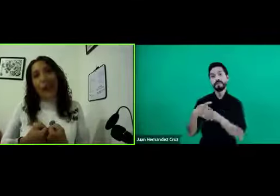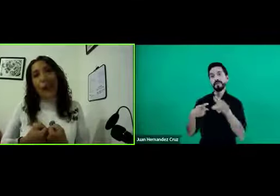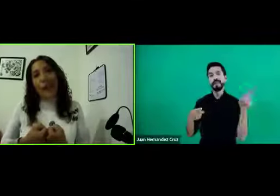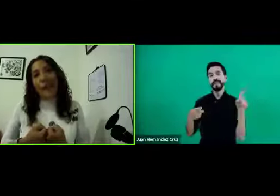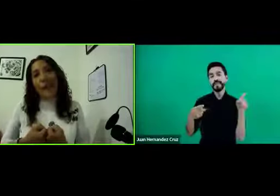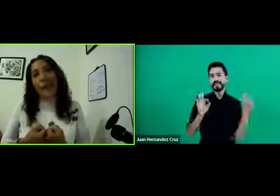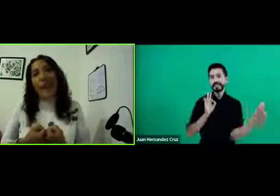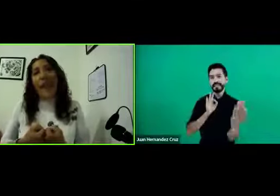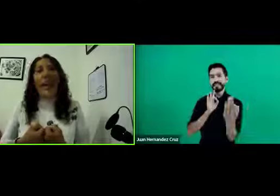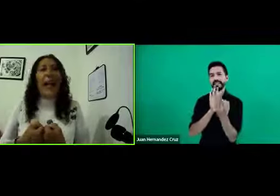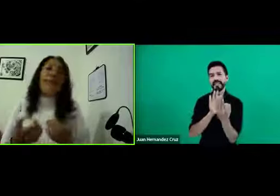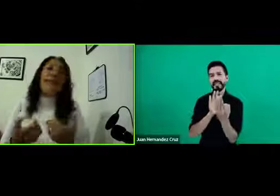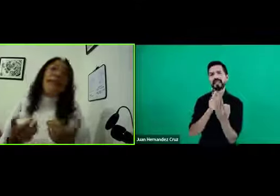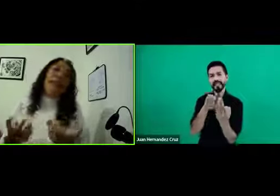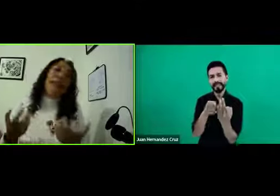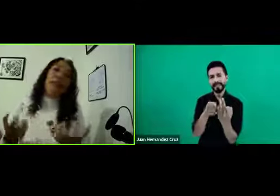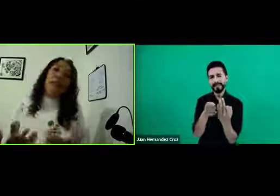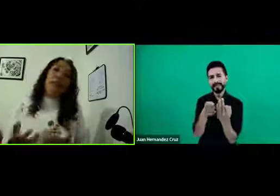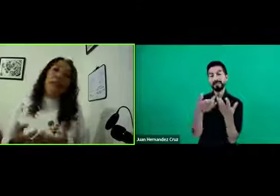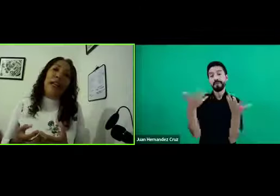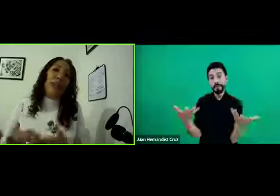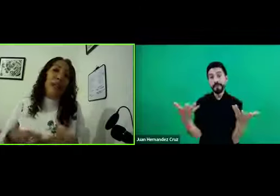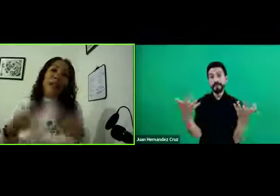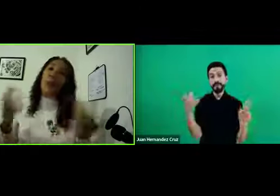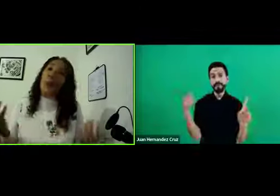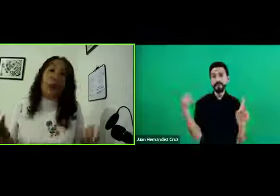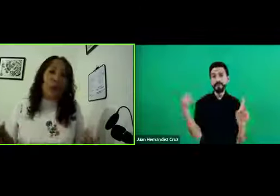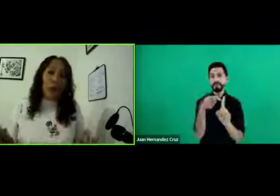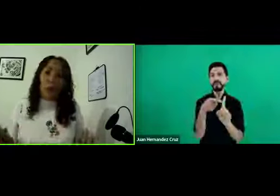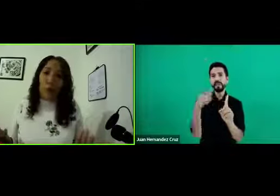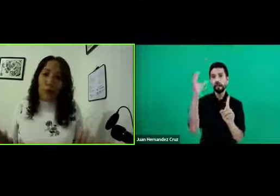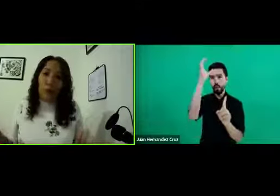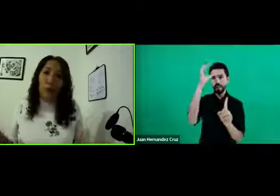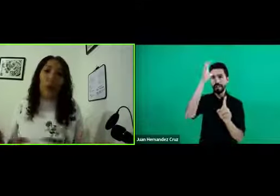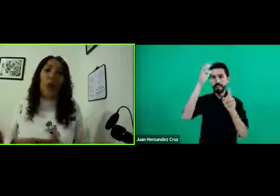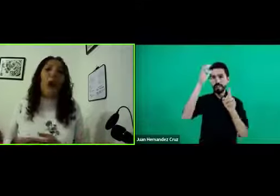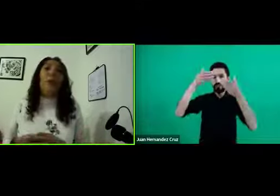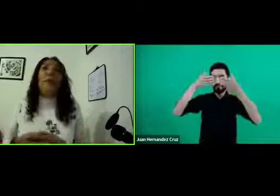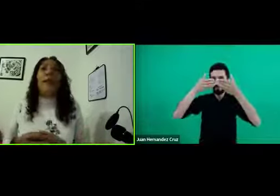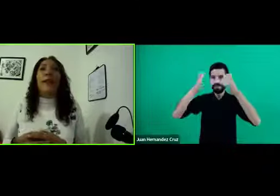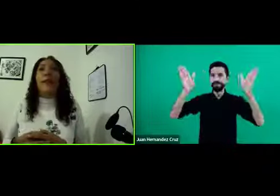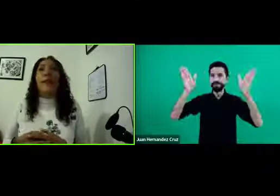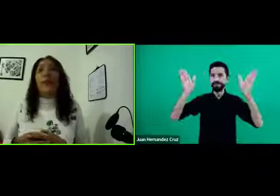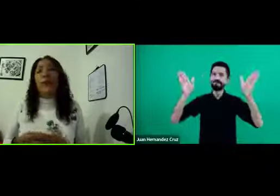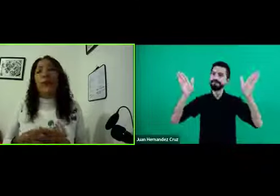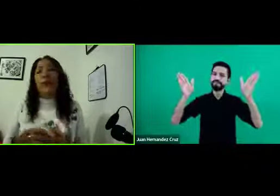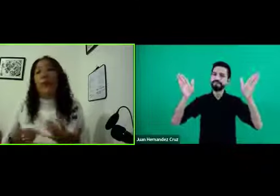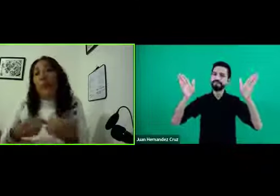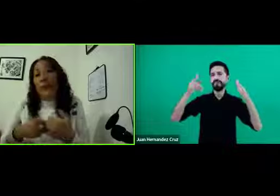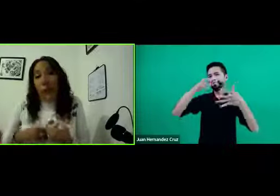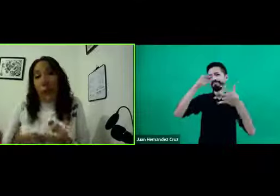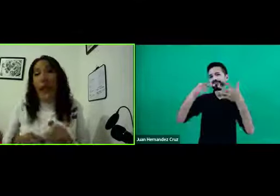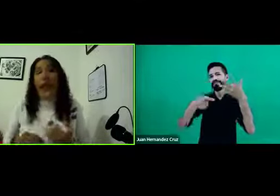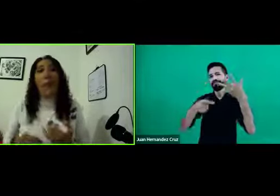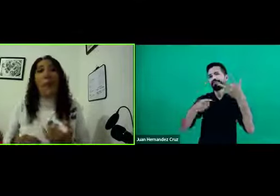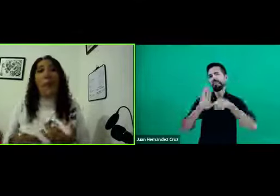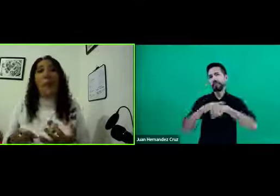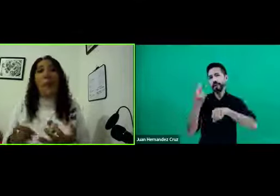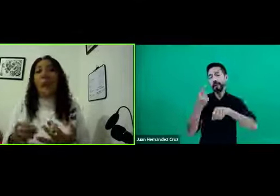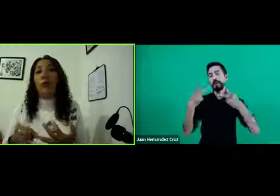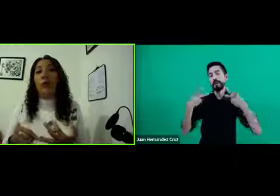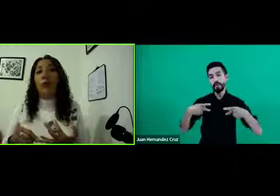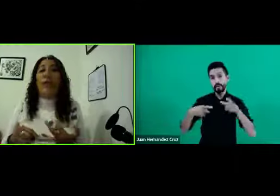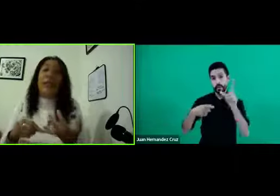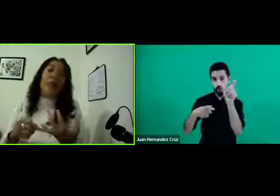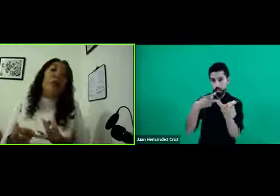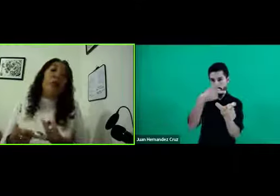acercarse justamente a esta parte de la expansión de la conciencia por diversos motivos. Puede ser un motivo personal, puede ser